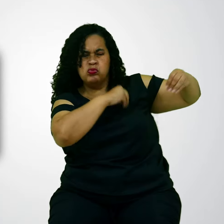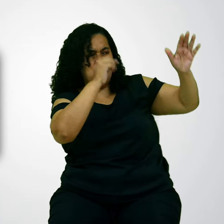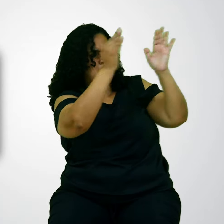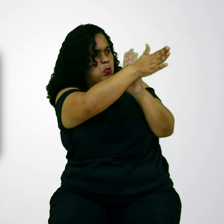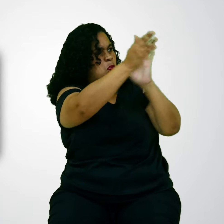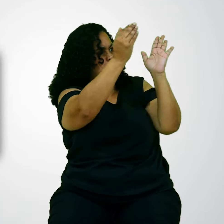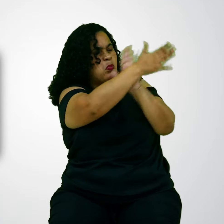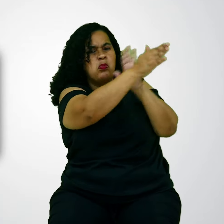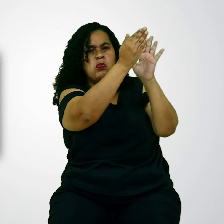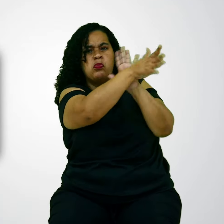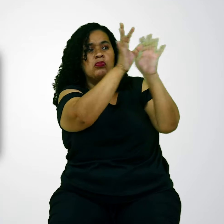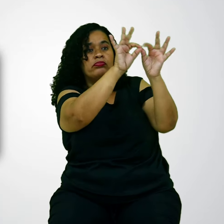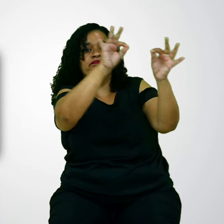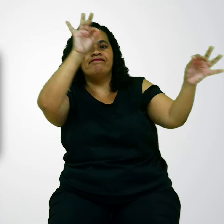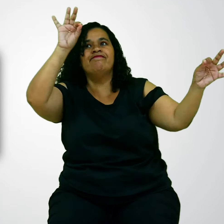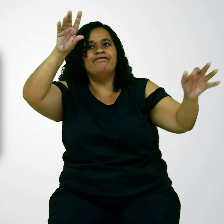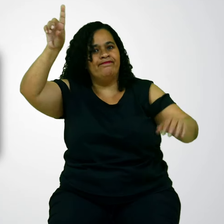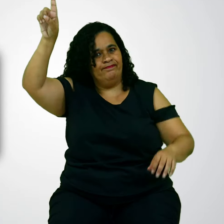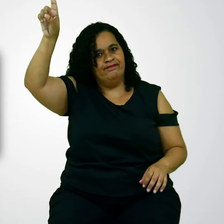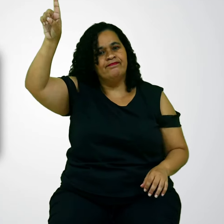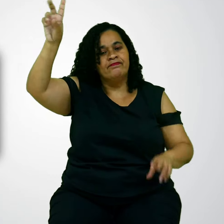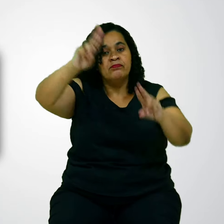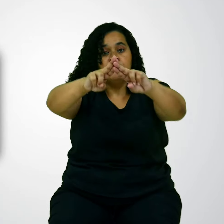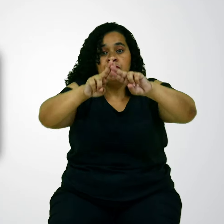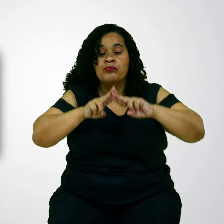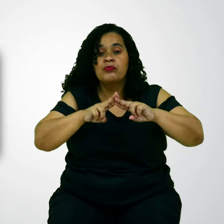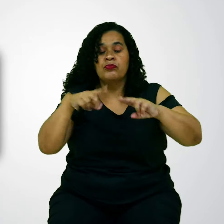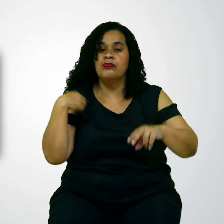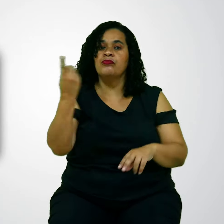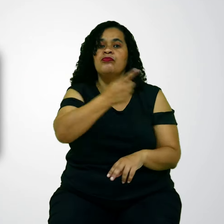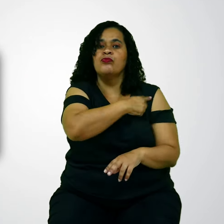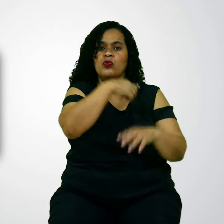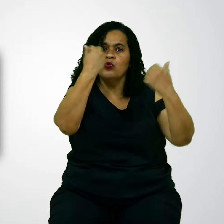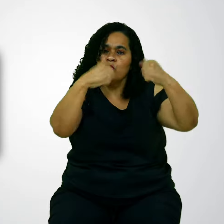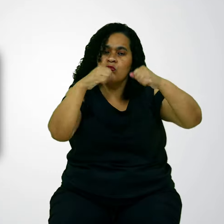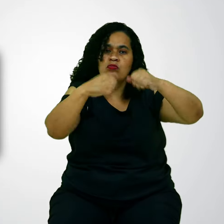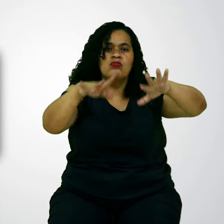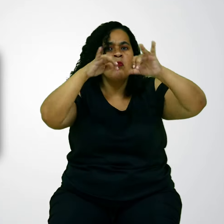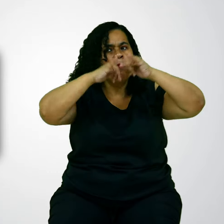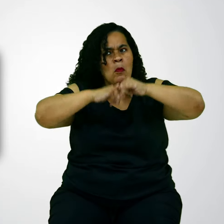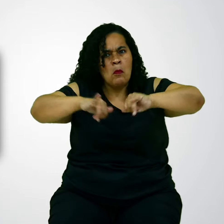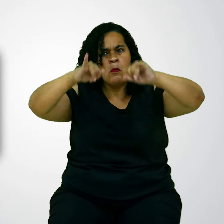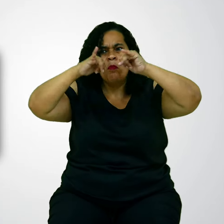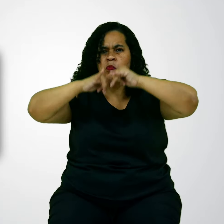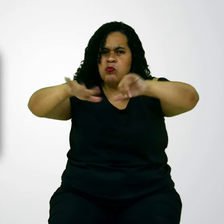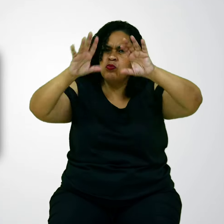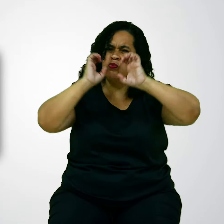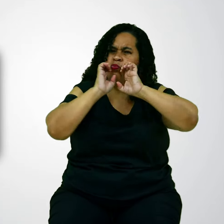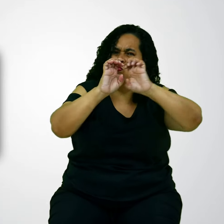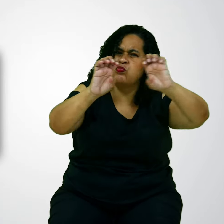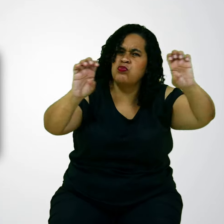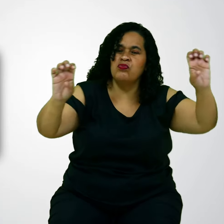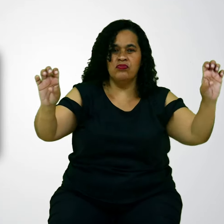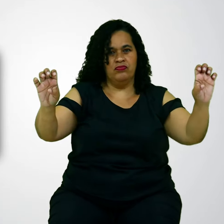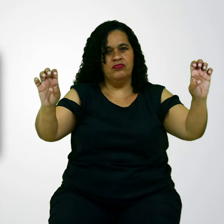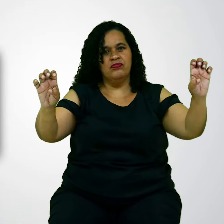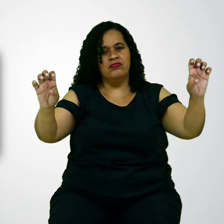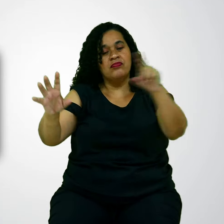aqui. Jesus assume o controle desse reino espiritual. É um reino espiritual. Então você está no reino de